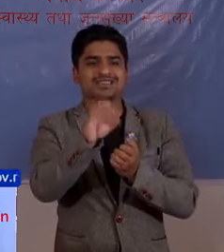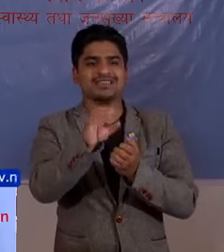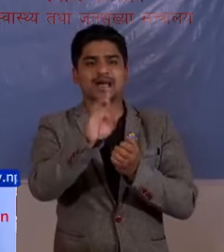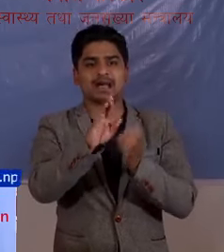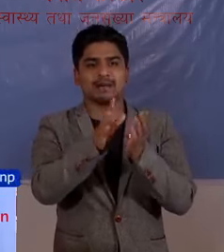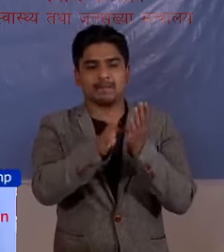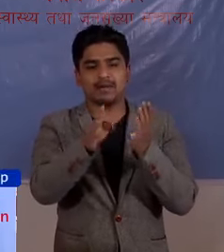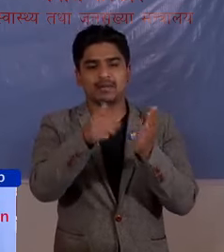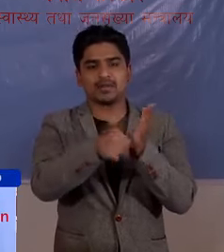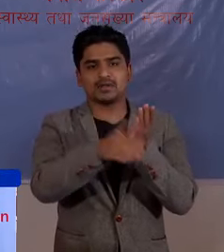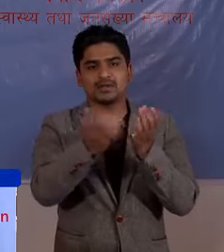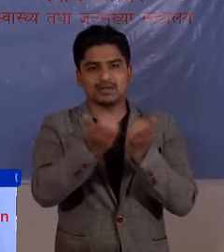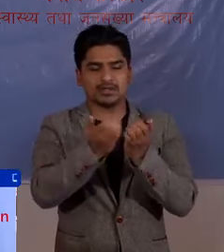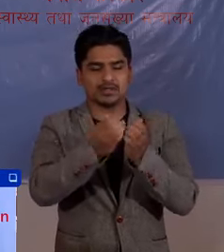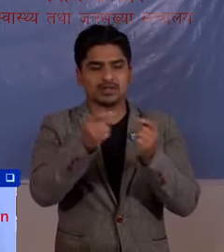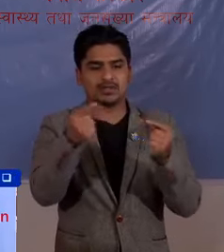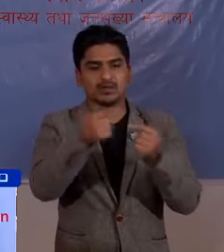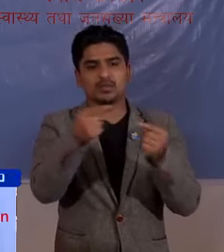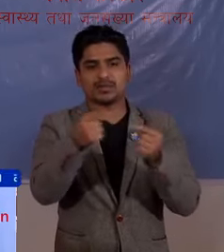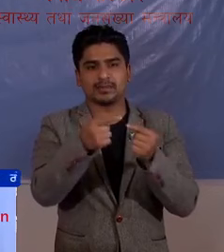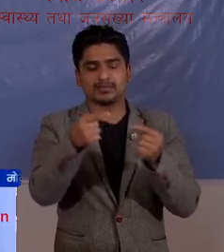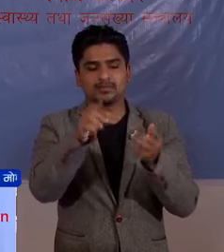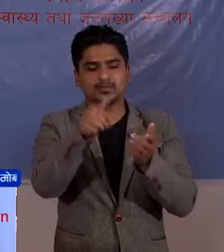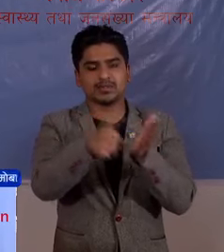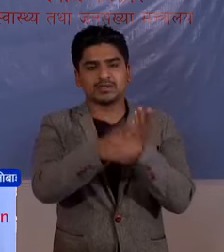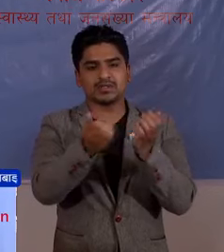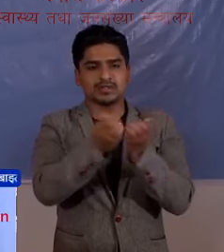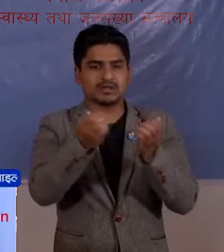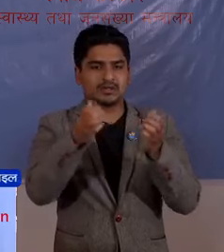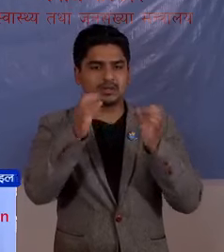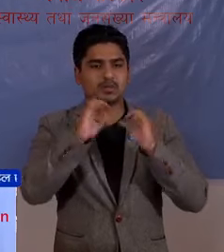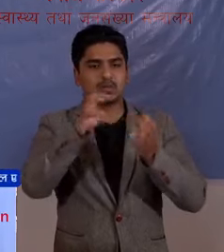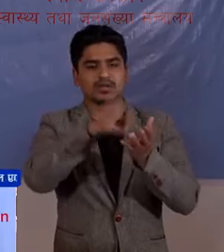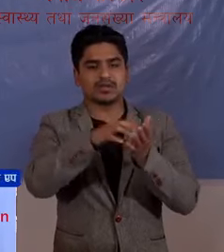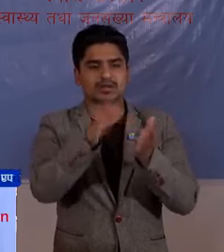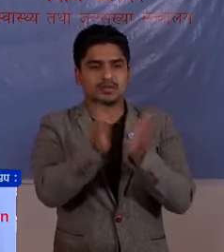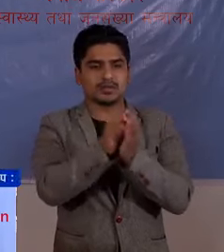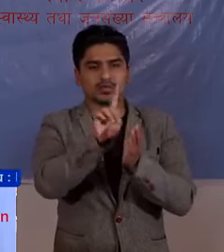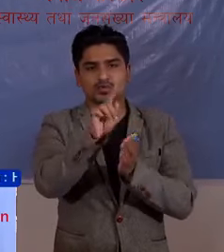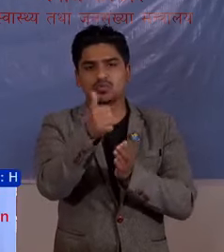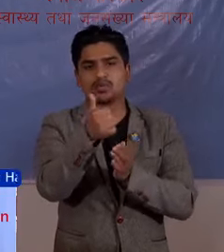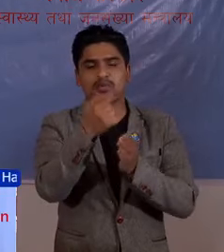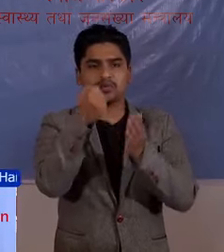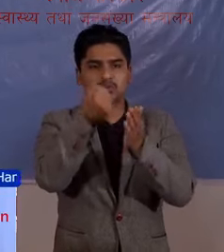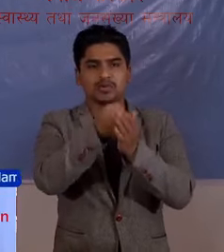विधिको नमुना परीक्षण गर्ने प्रयोगशालाको सङ्ख्या 16 पुगेको छ।